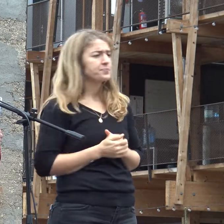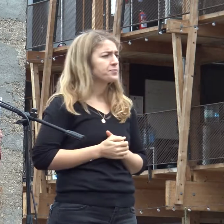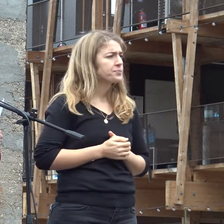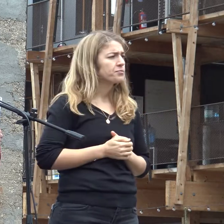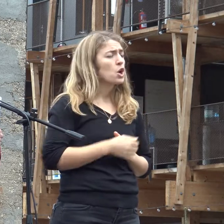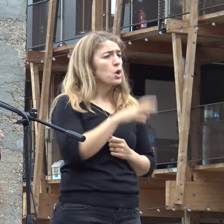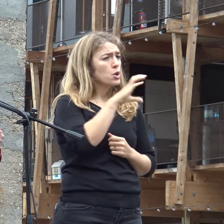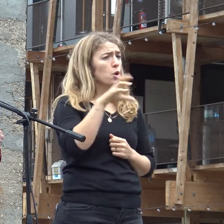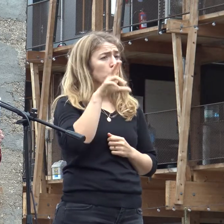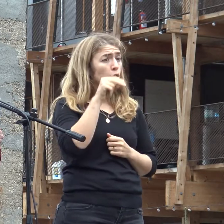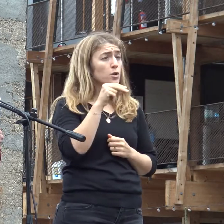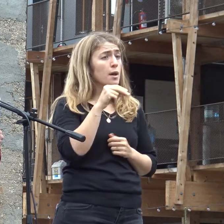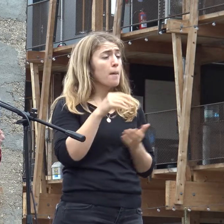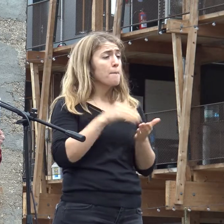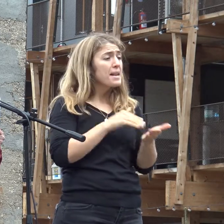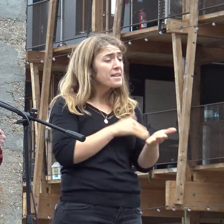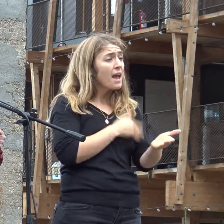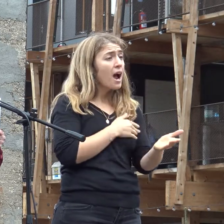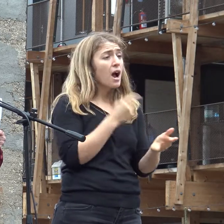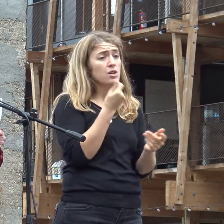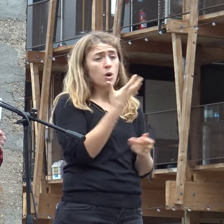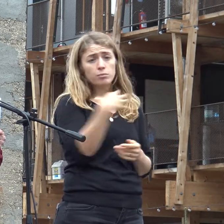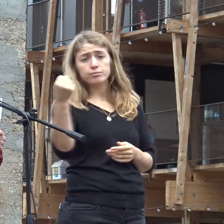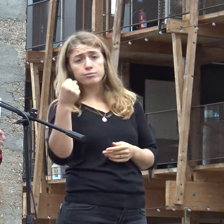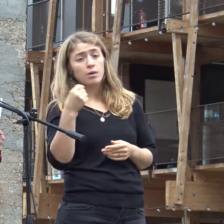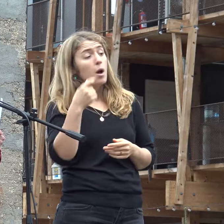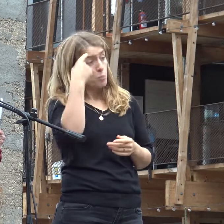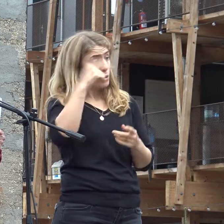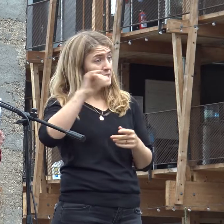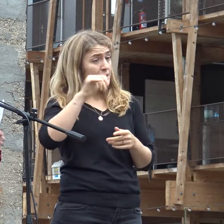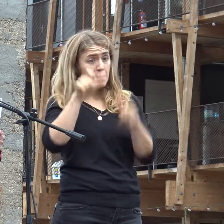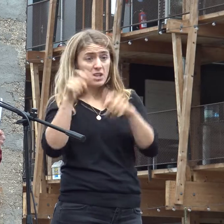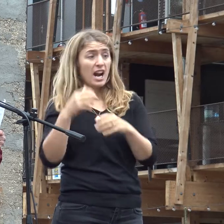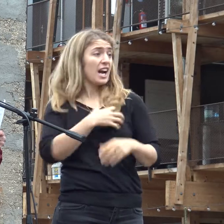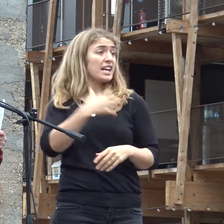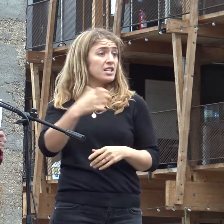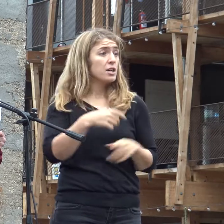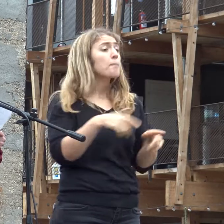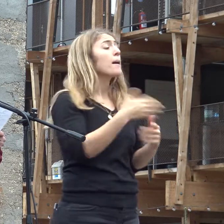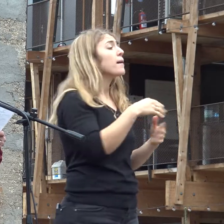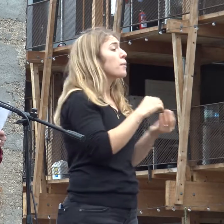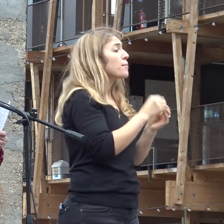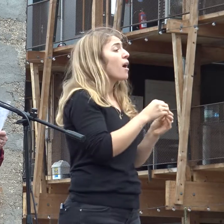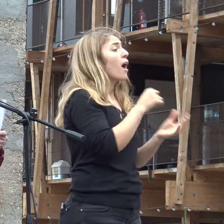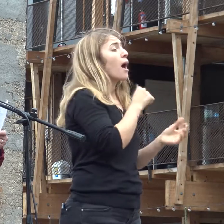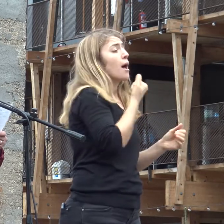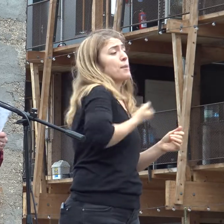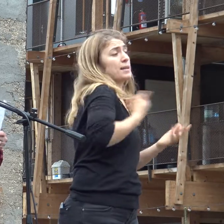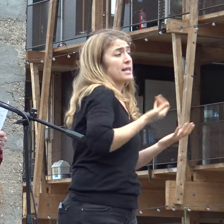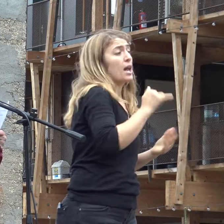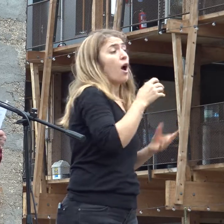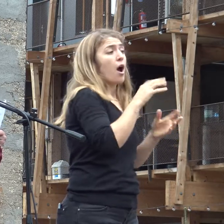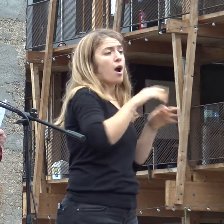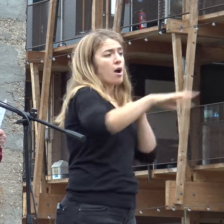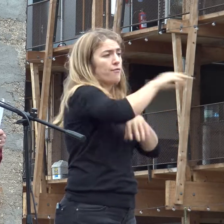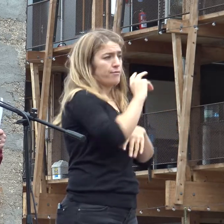Près de 130 milliards sont détournés au profit des plus riches, au détriment de l'environnement. Cet argent